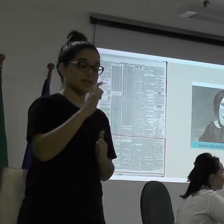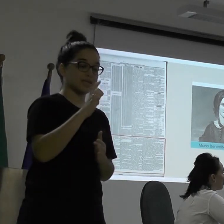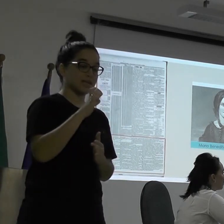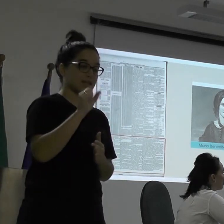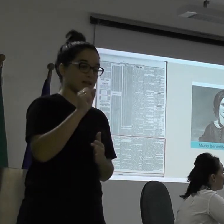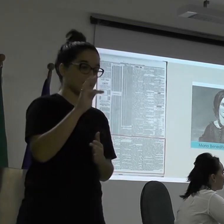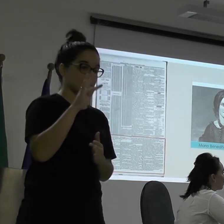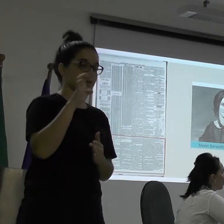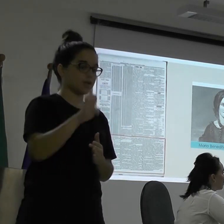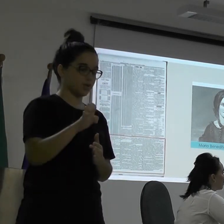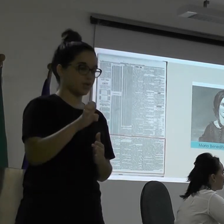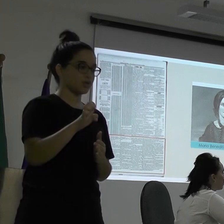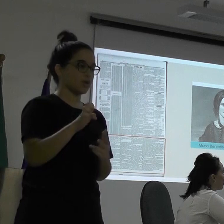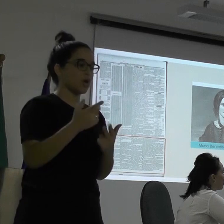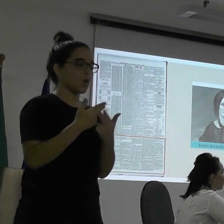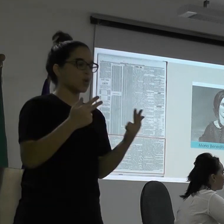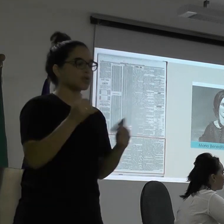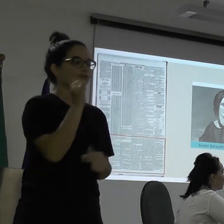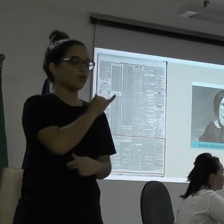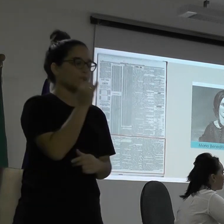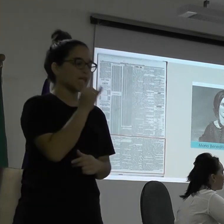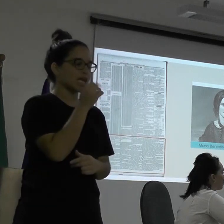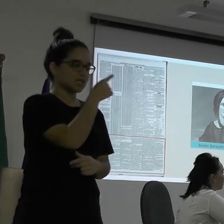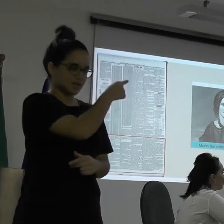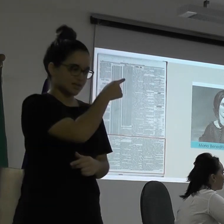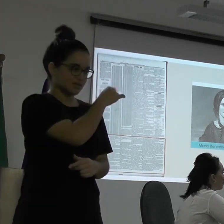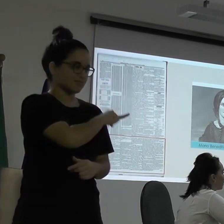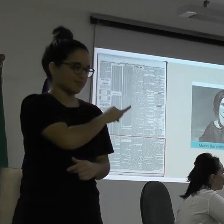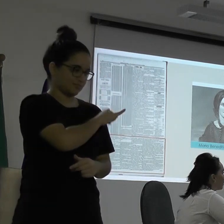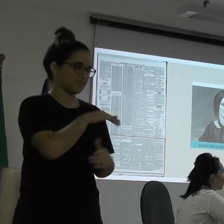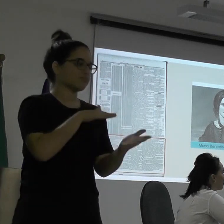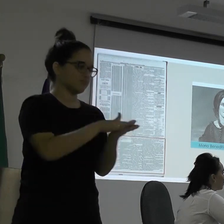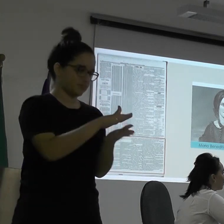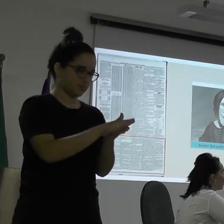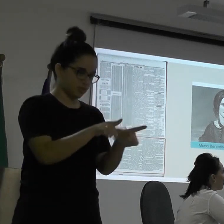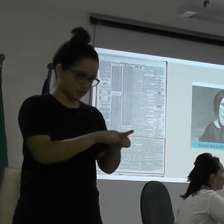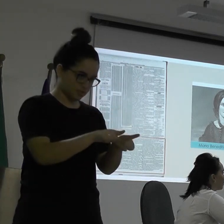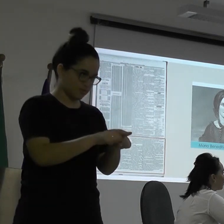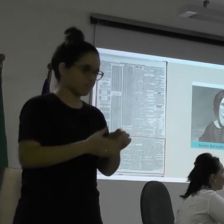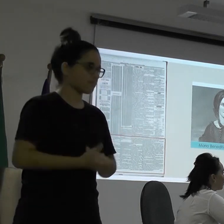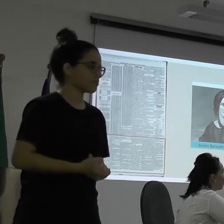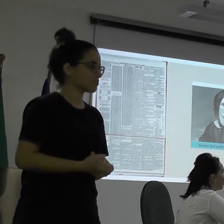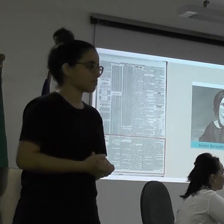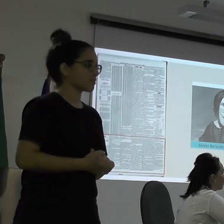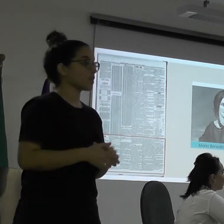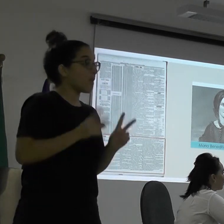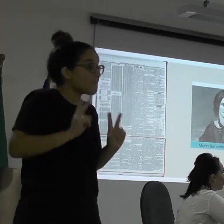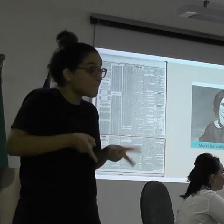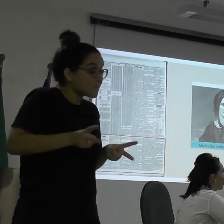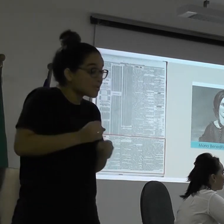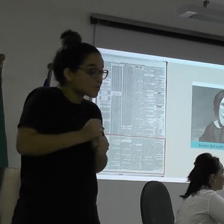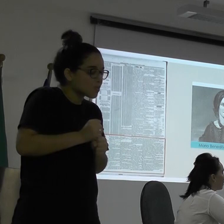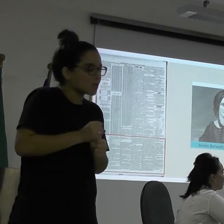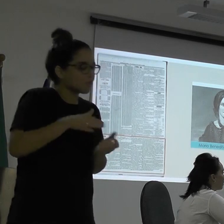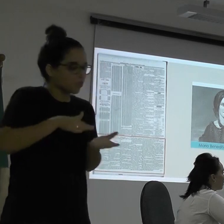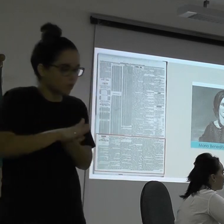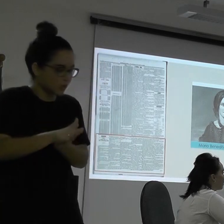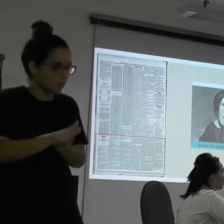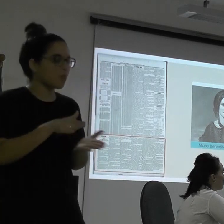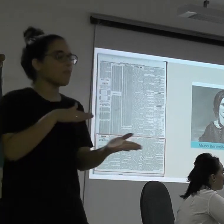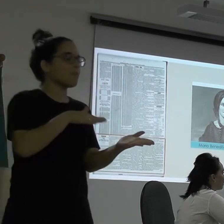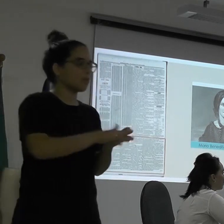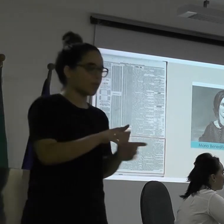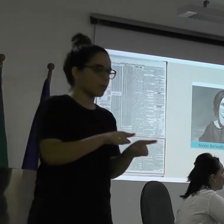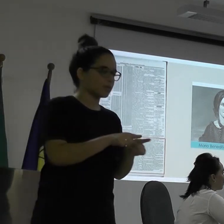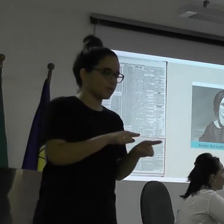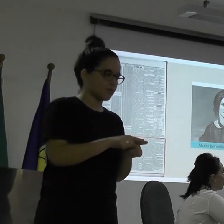editora Magalhães e Companhia do Rio de Janeiro. Isto tudo aconteceu no mesmo ano da publicação do romance